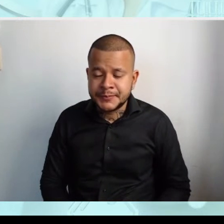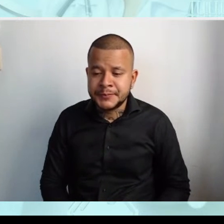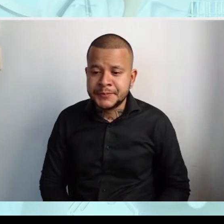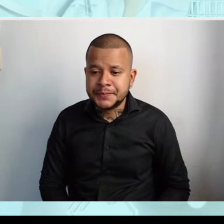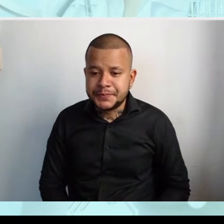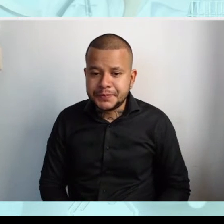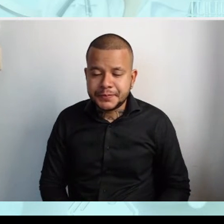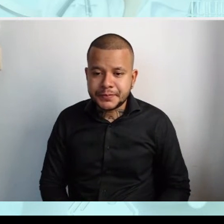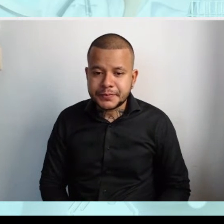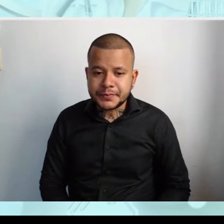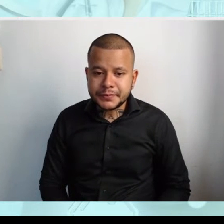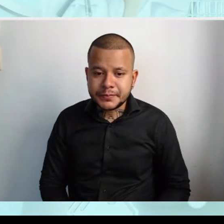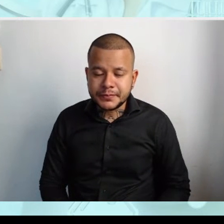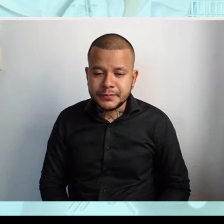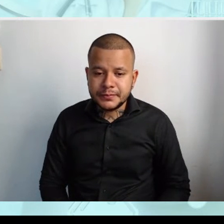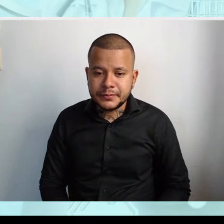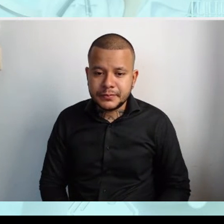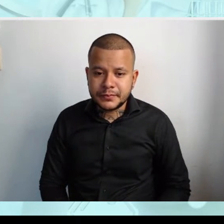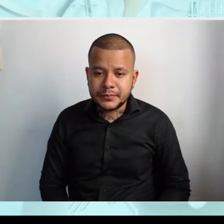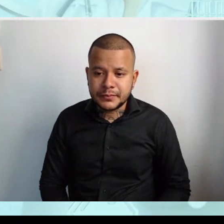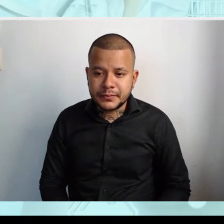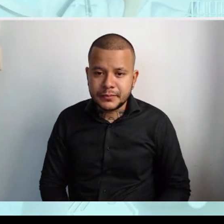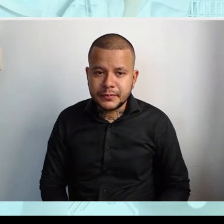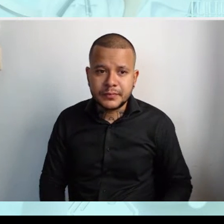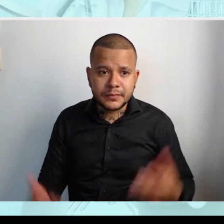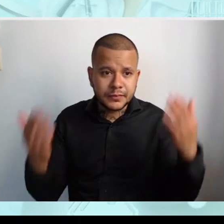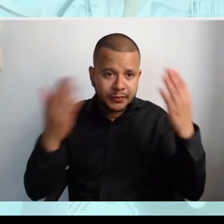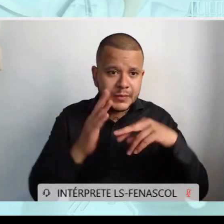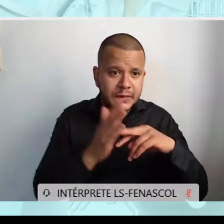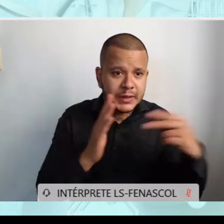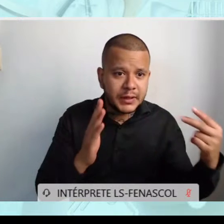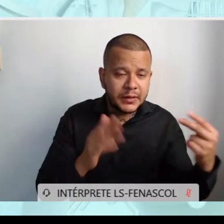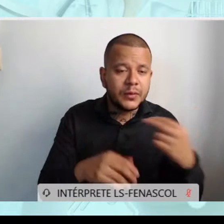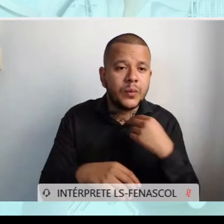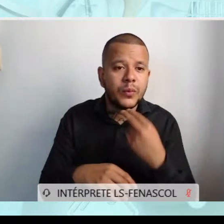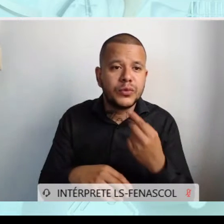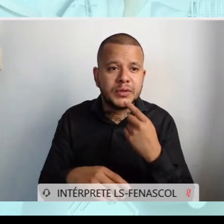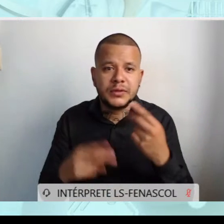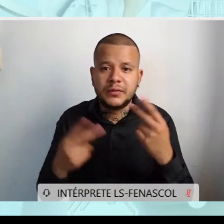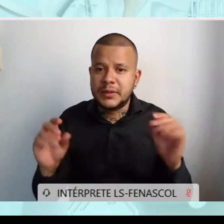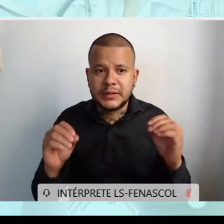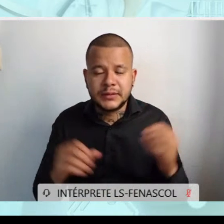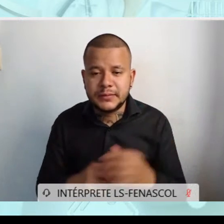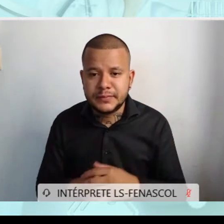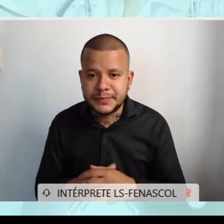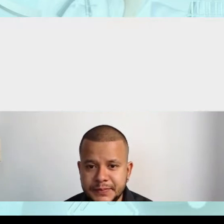César o Andrés. ¿O Vicky? No lo veo. Bueno, no sé.